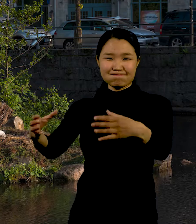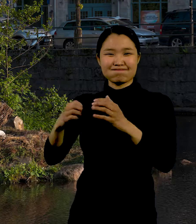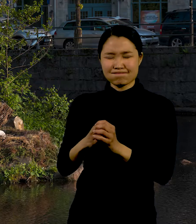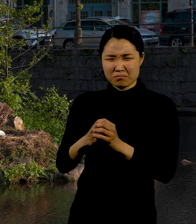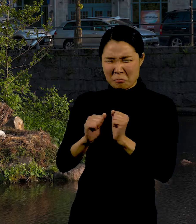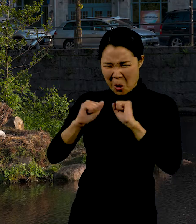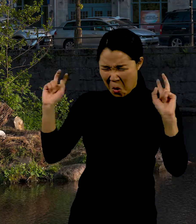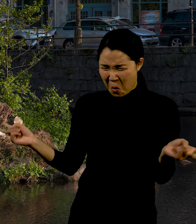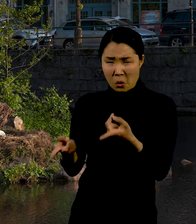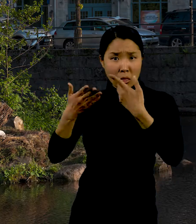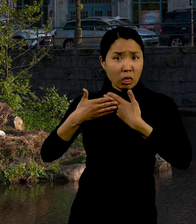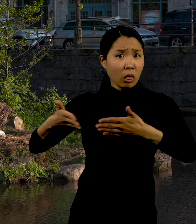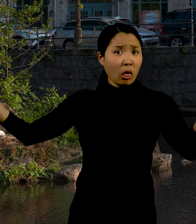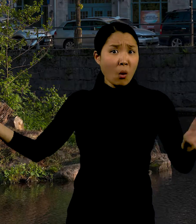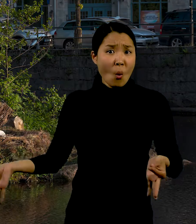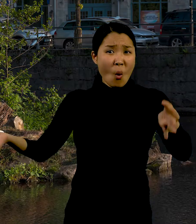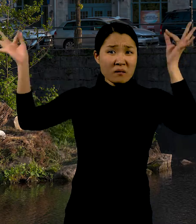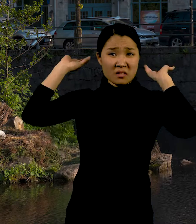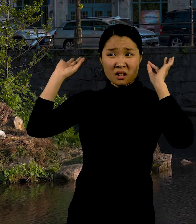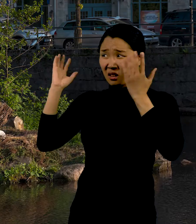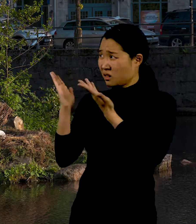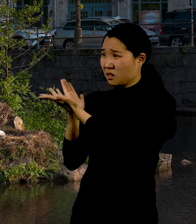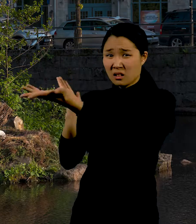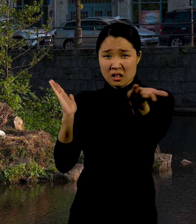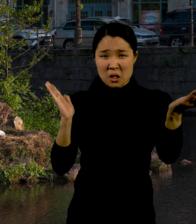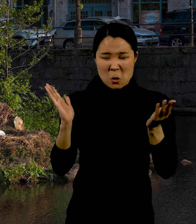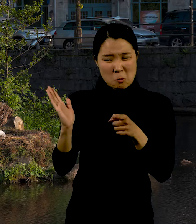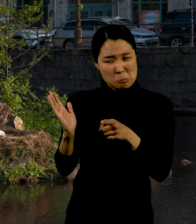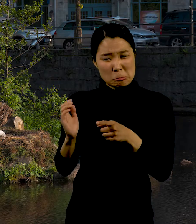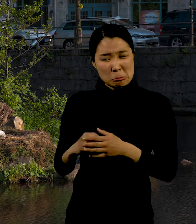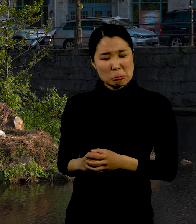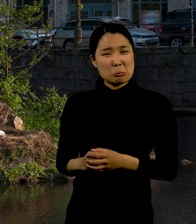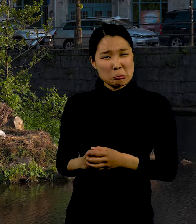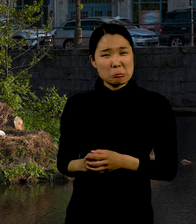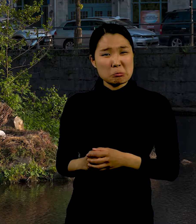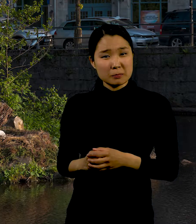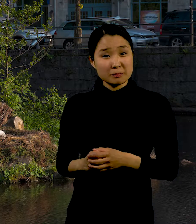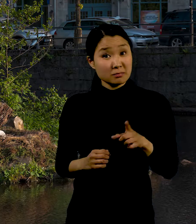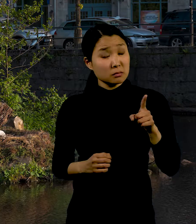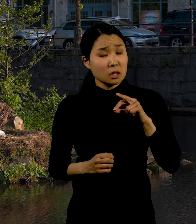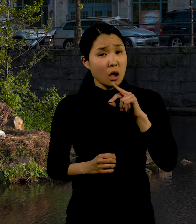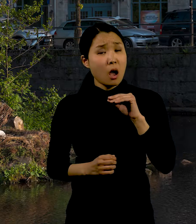Jordkonsten var stor i vårt land under främst 1970-talet, men har rötter i flera andra länder, och främst då